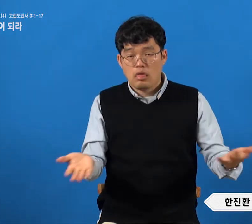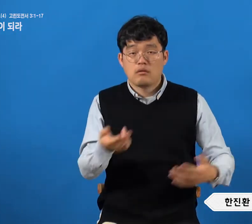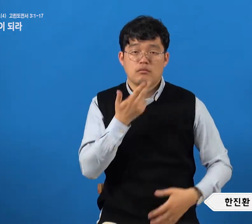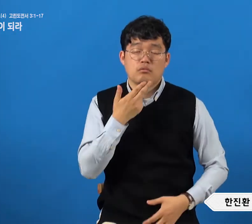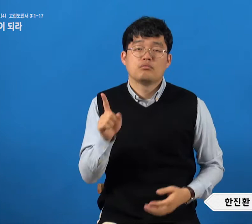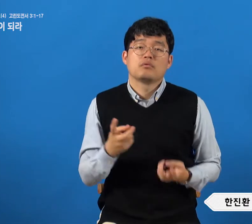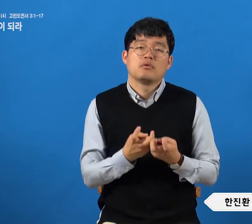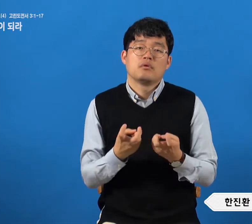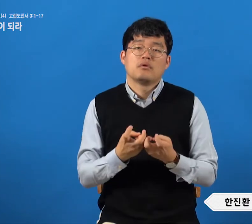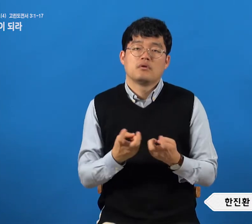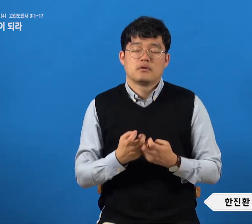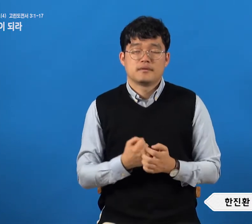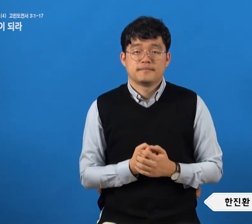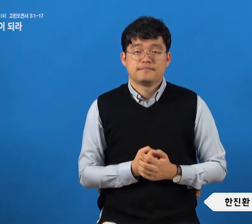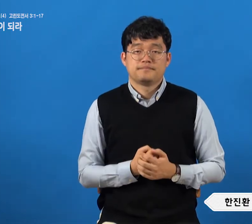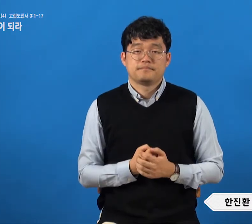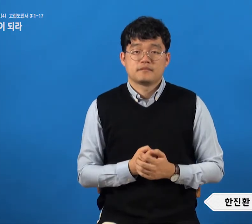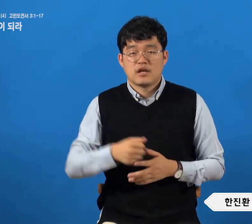수단이 없다는 것이 문제입니다.